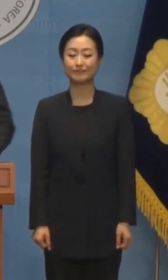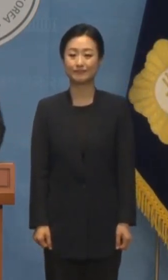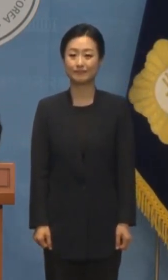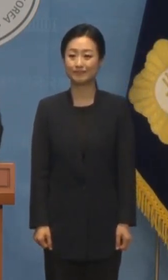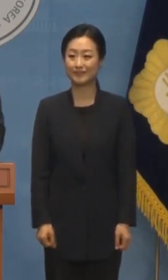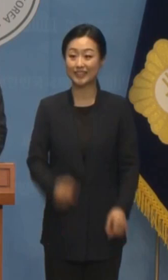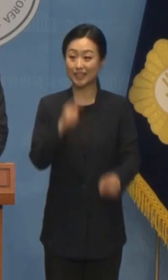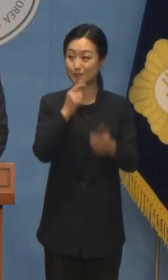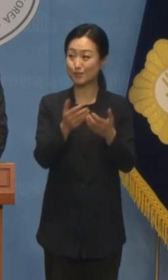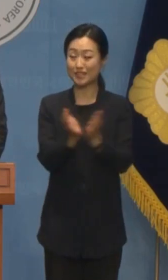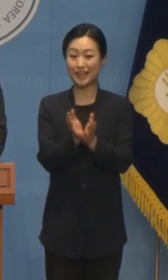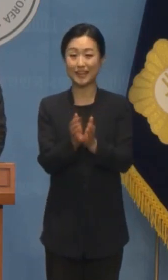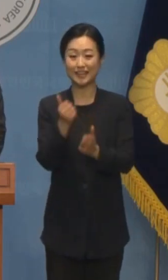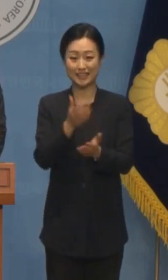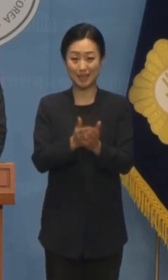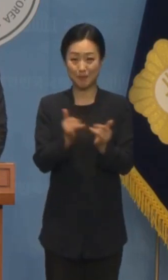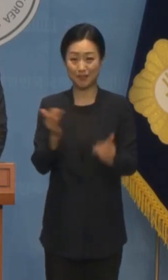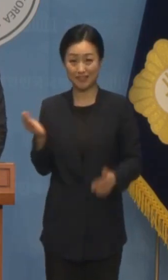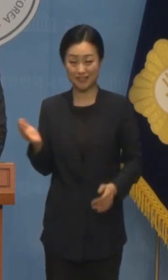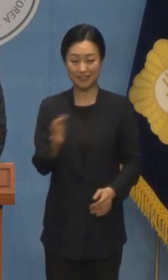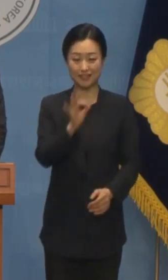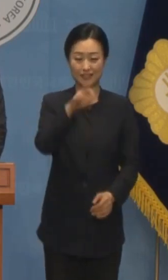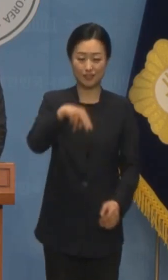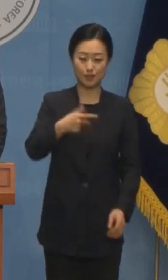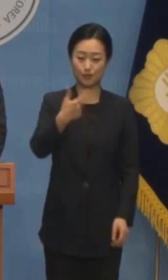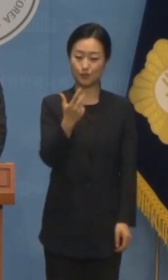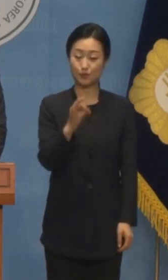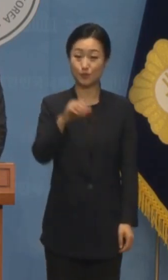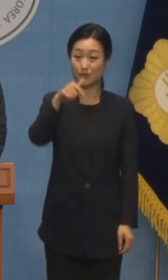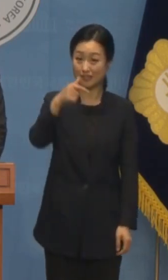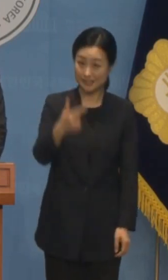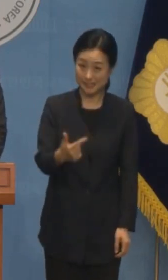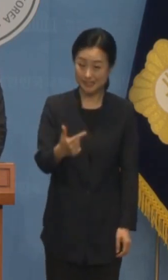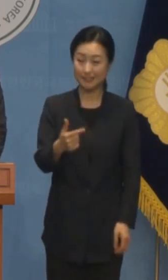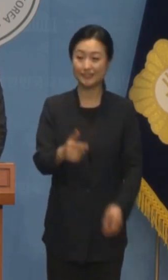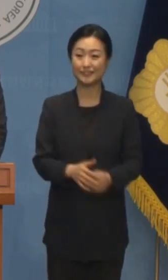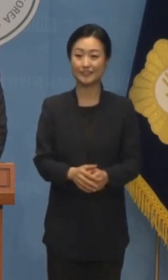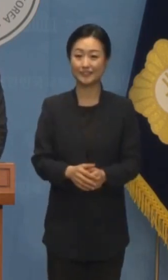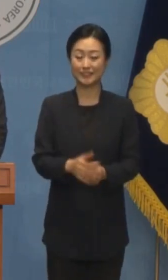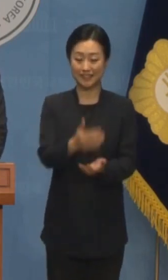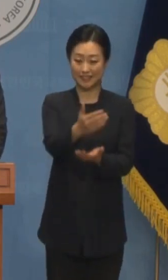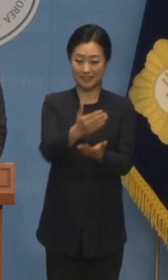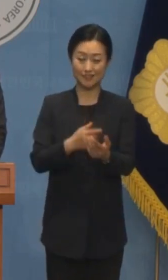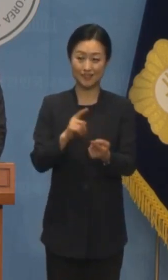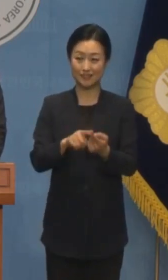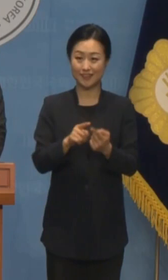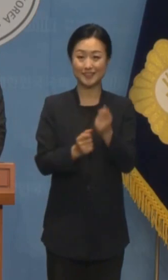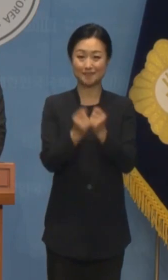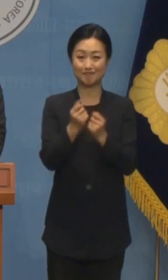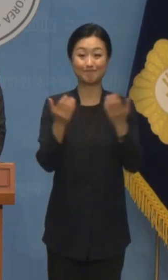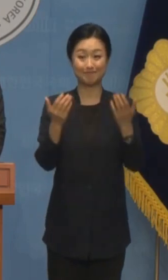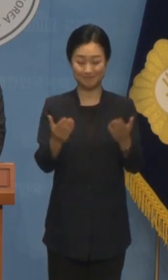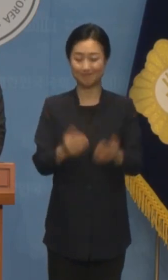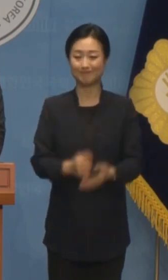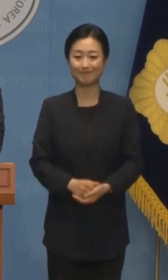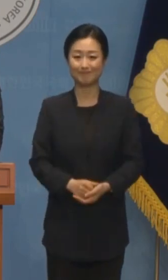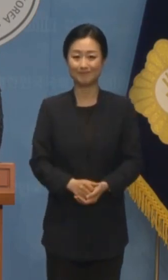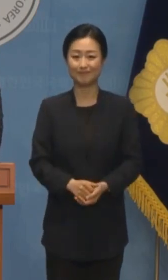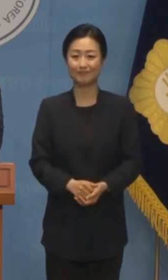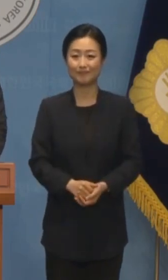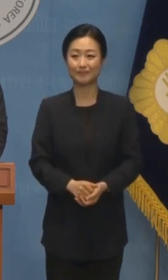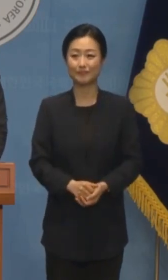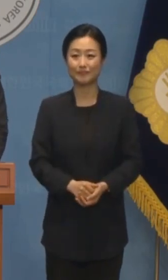예 더불어민주당 원내대변인 윤종군 있니다 오전에 두 건 서면 브리핑 낸 것에 대해서 좀 낭독하도록